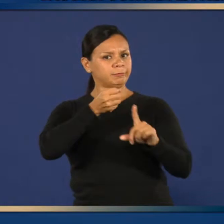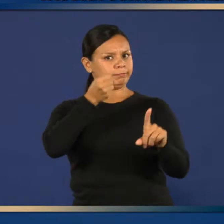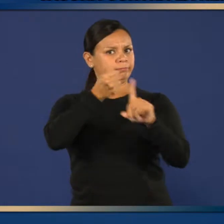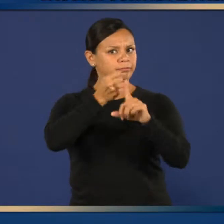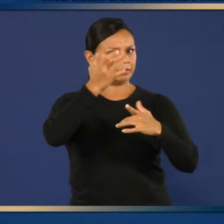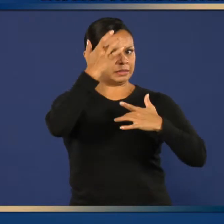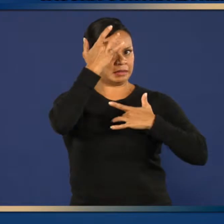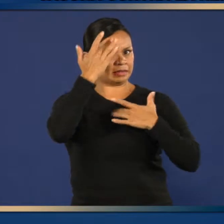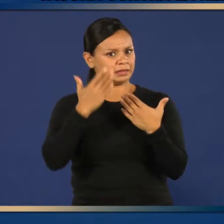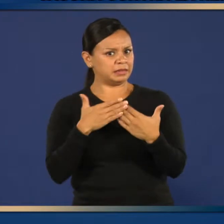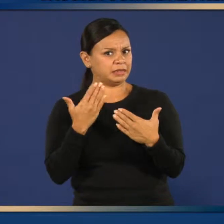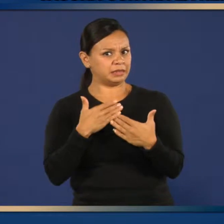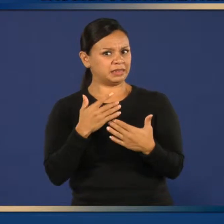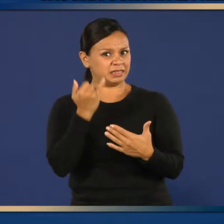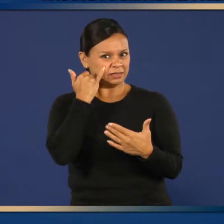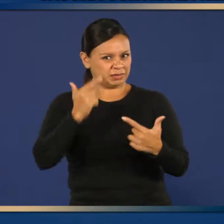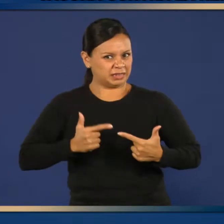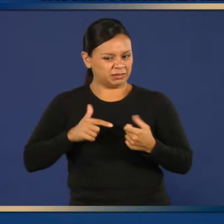infectarse